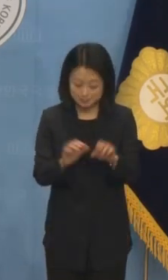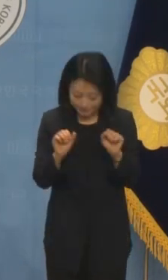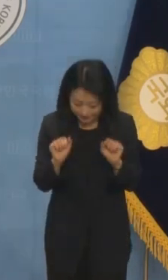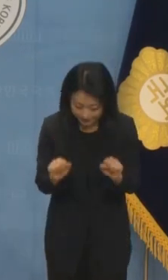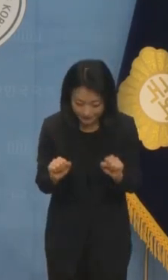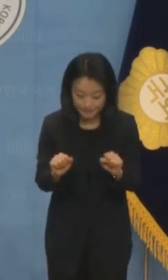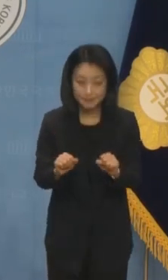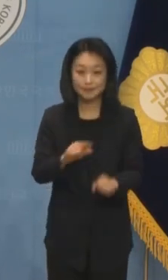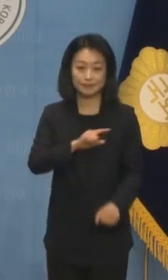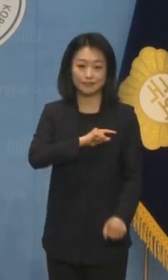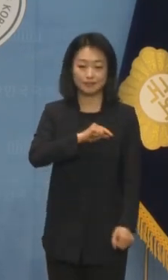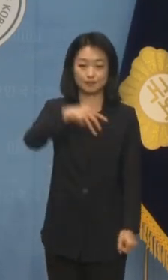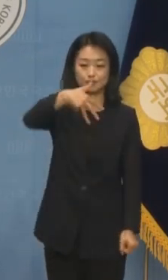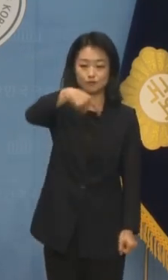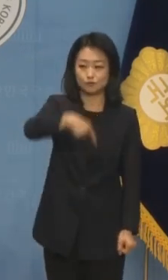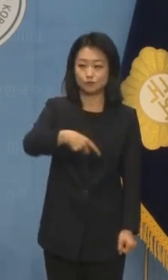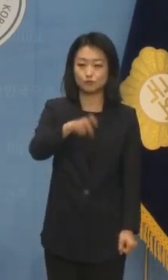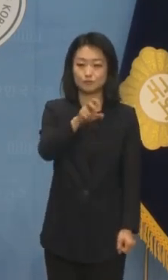안녕하십니까? 주미애입니다.